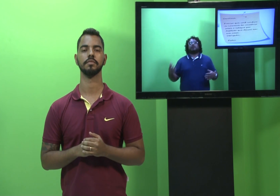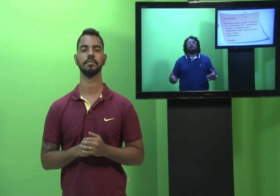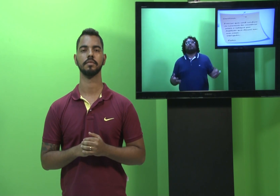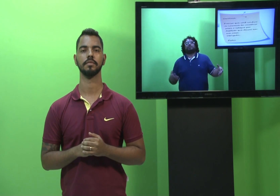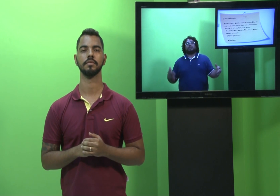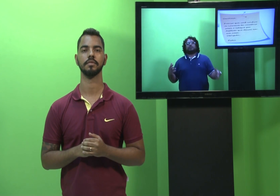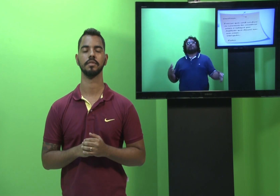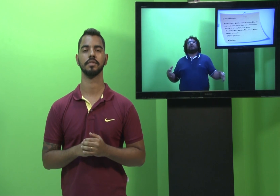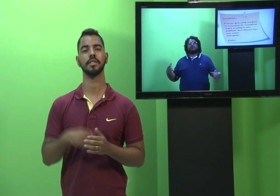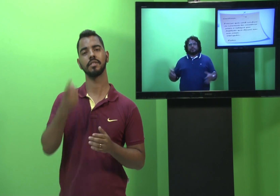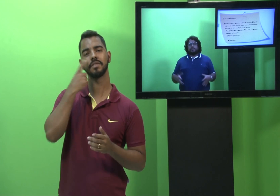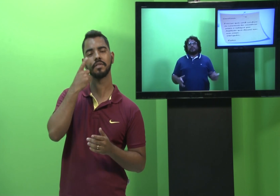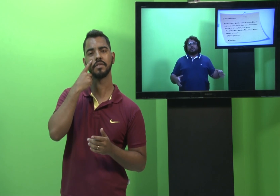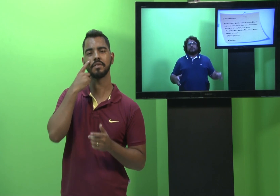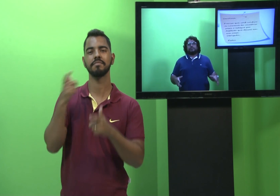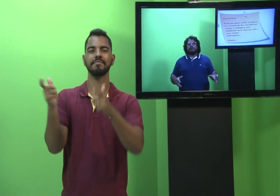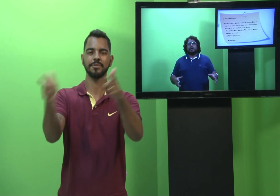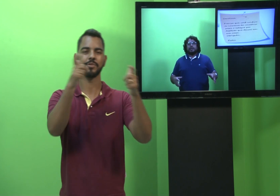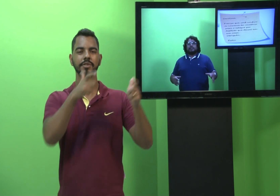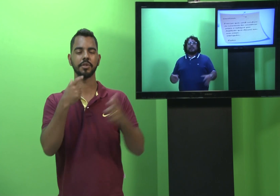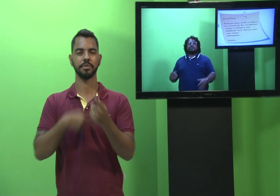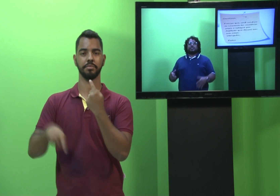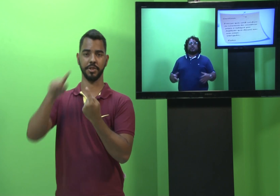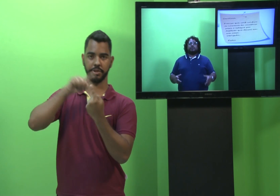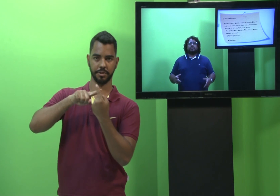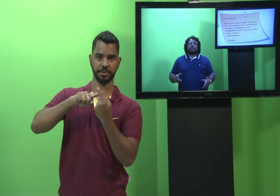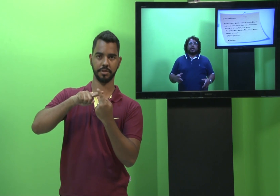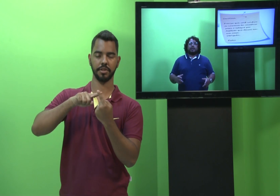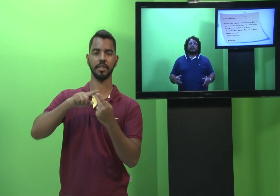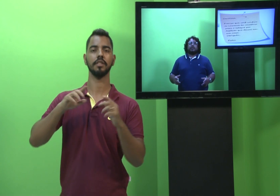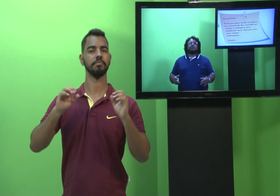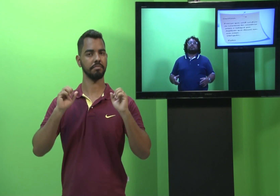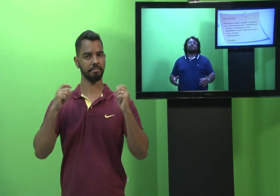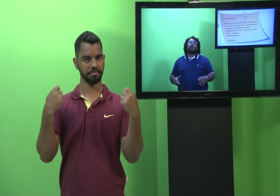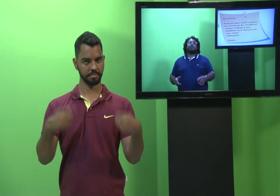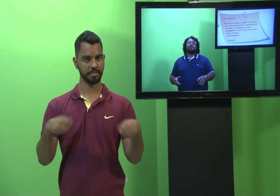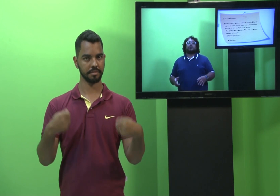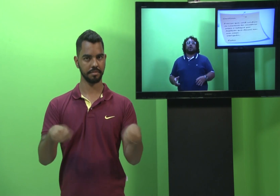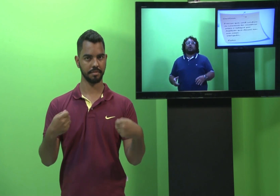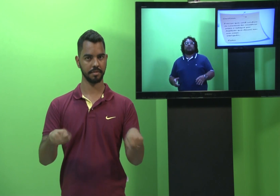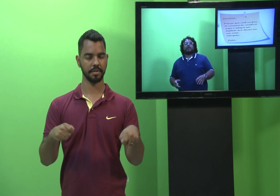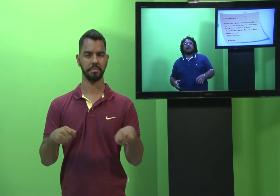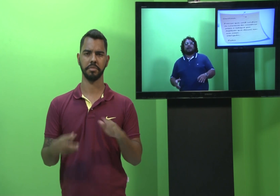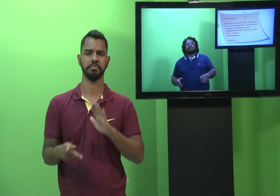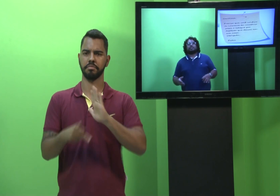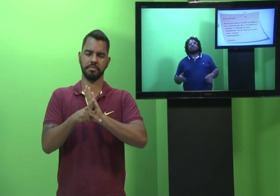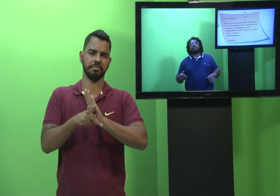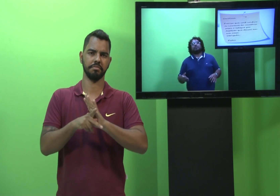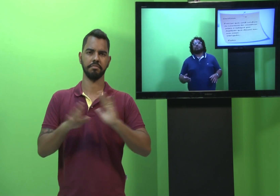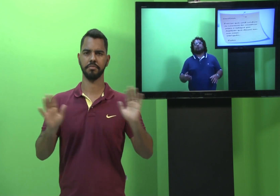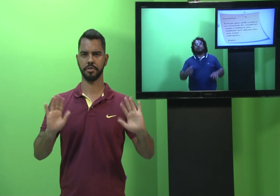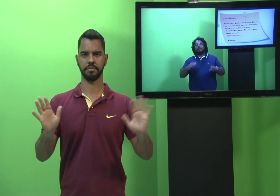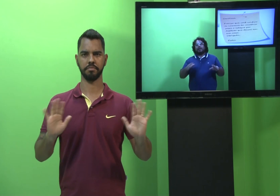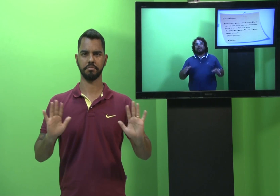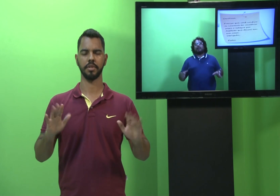atuação e objetivos bastante específicos. Tem estilos e características próprias, o que as distingue